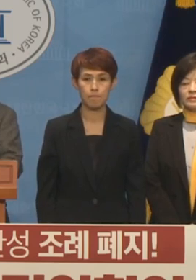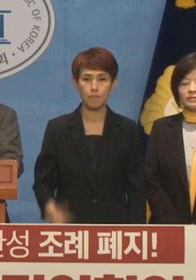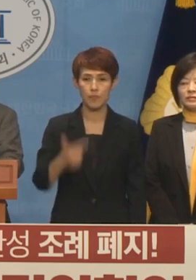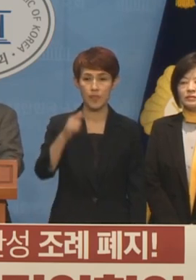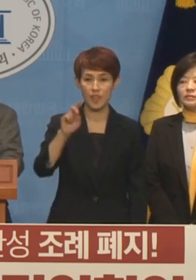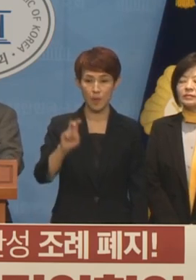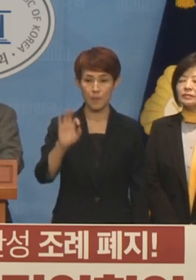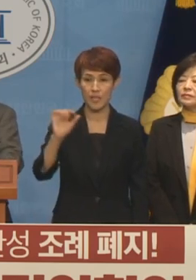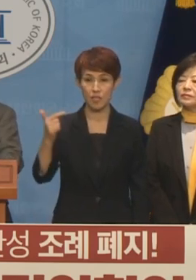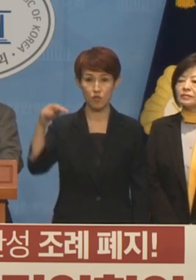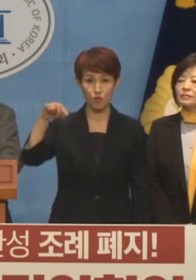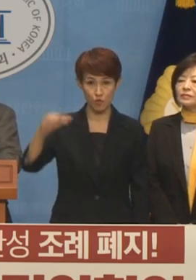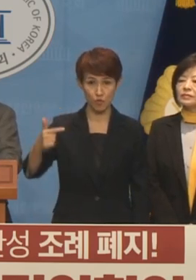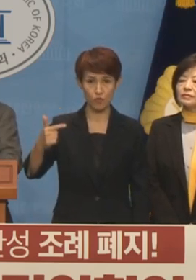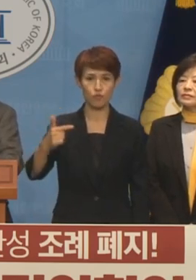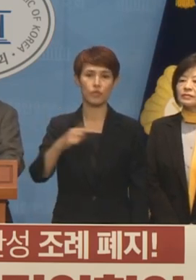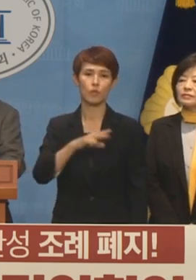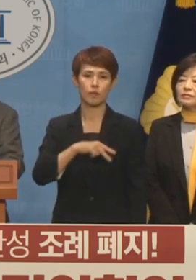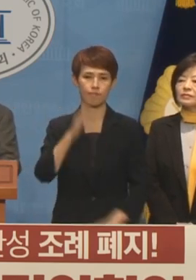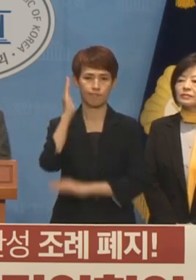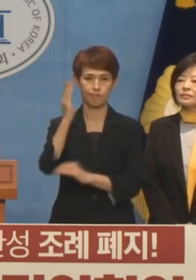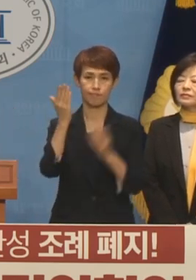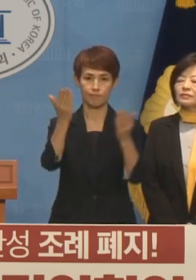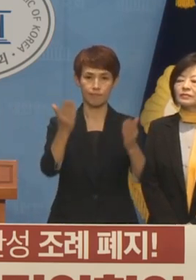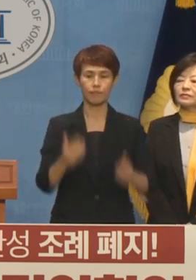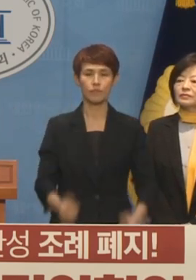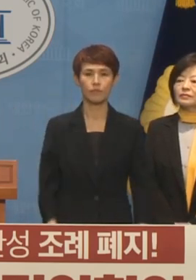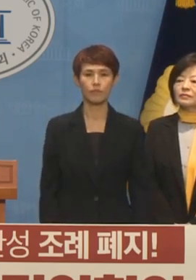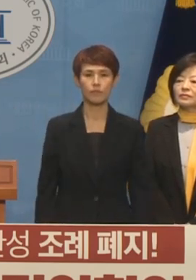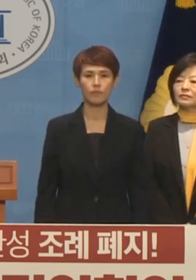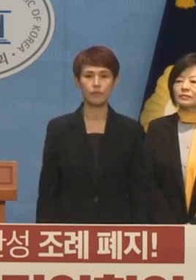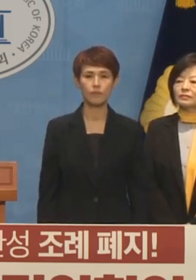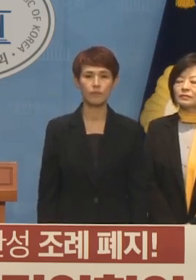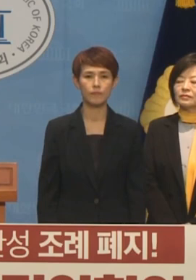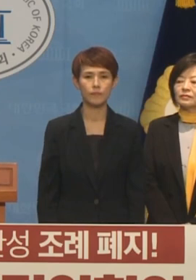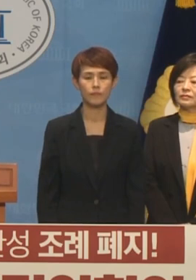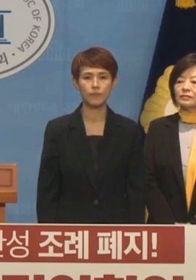남인순 국회의원님의 모두 말씀이 있겠습니다.